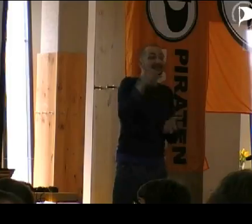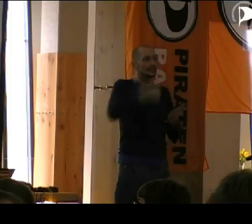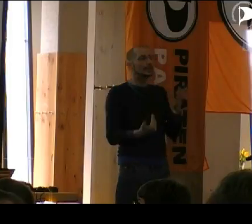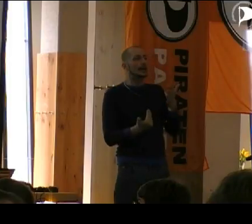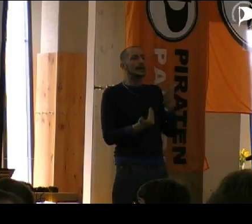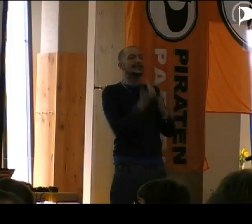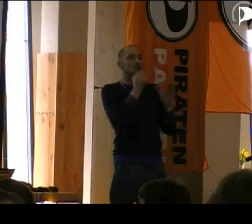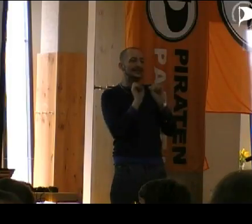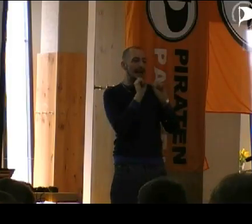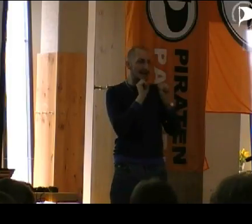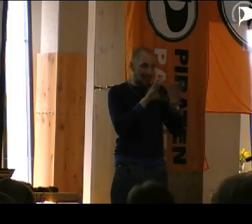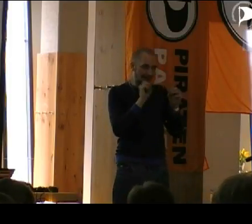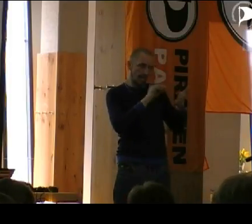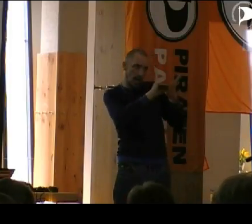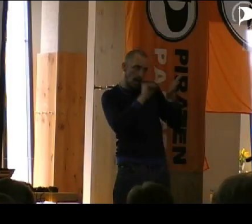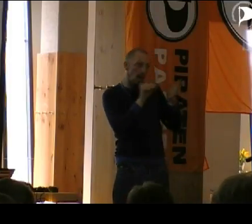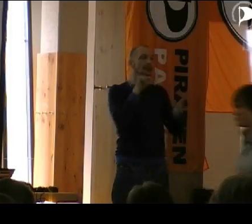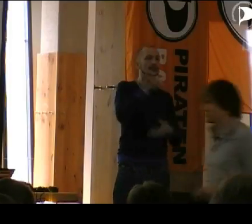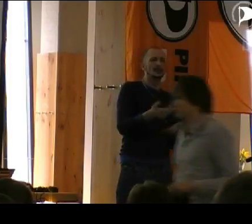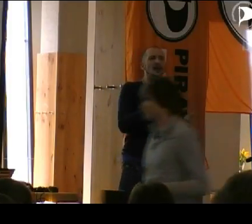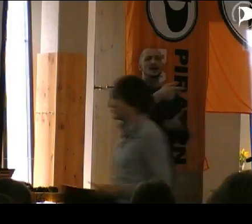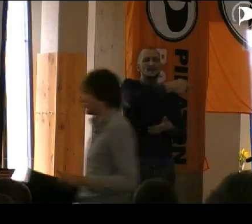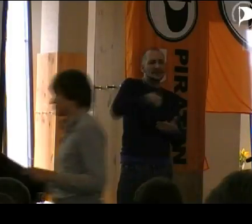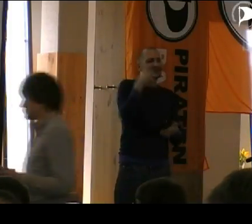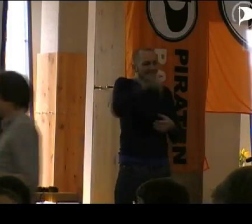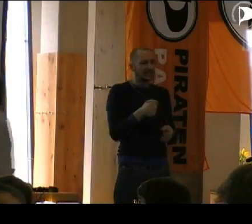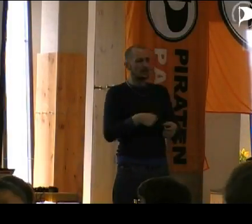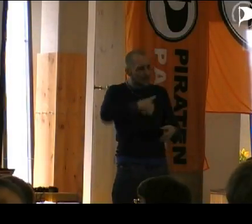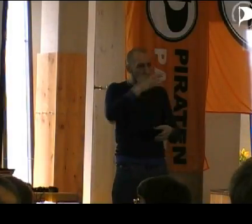dass selbst aktion auf die beine stellen das müssen wir angeles